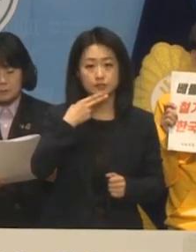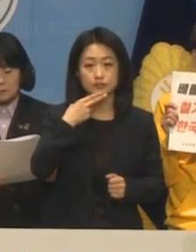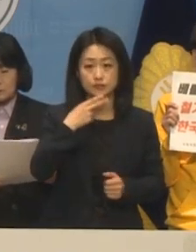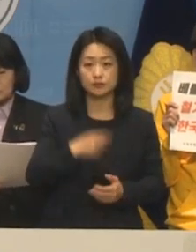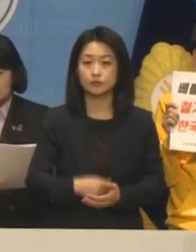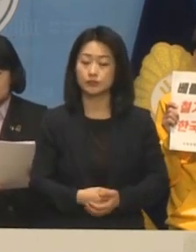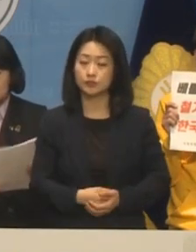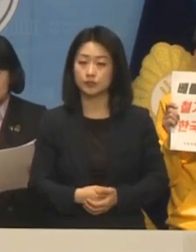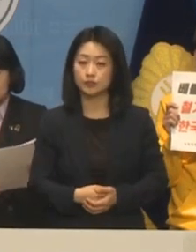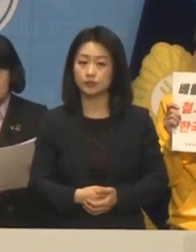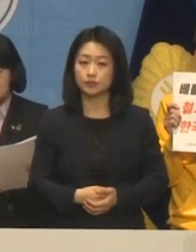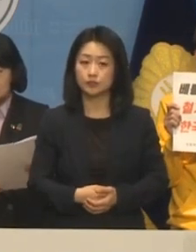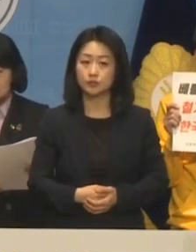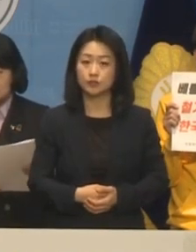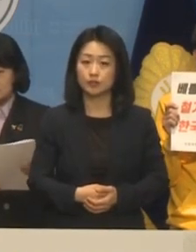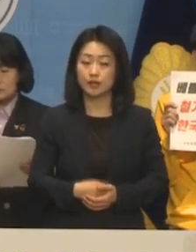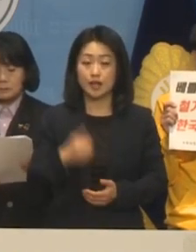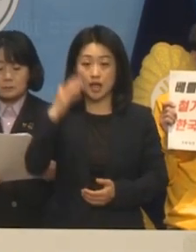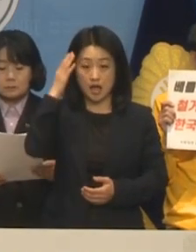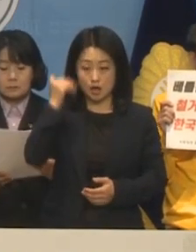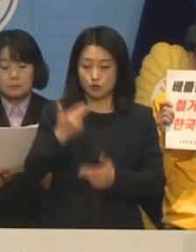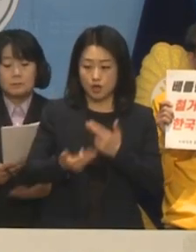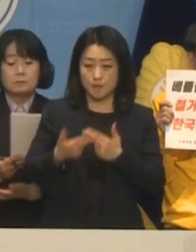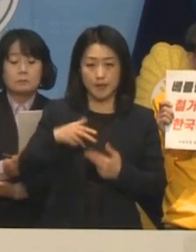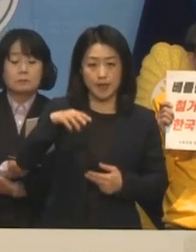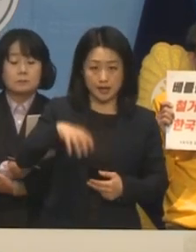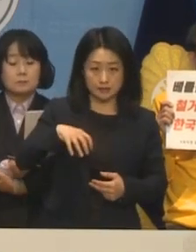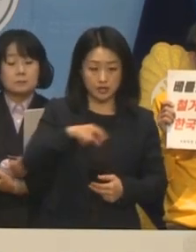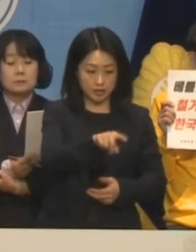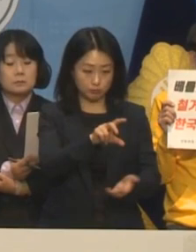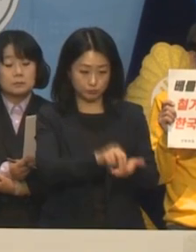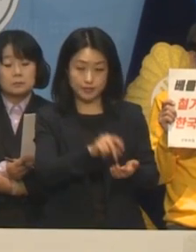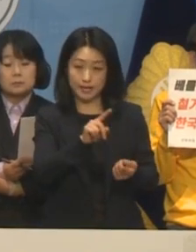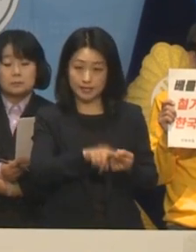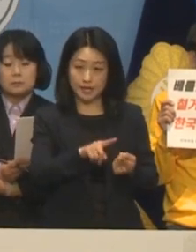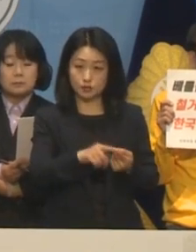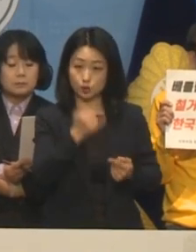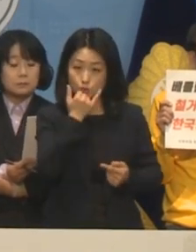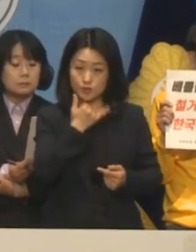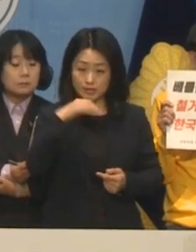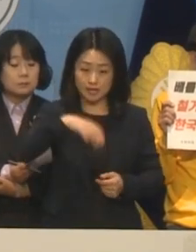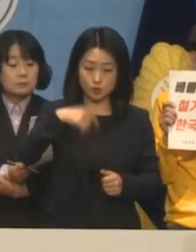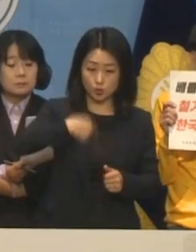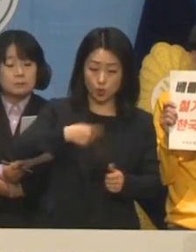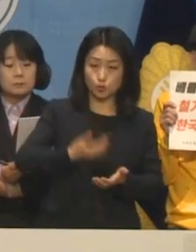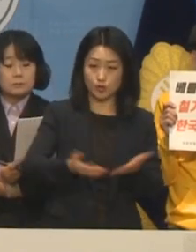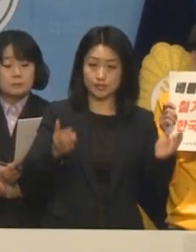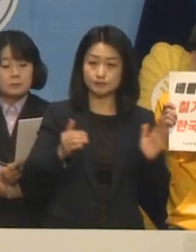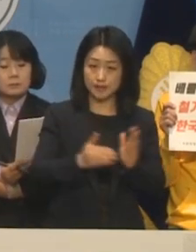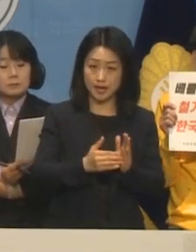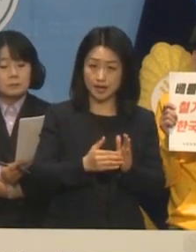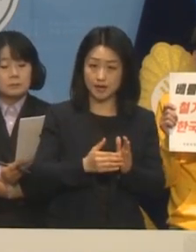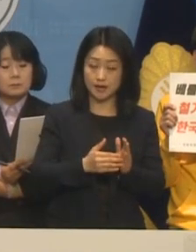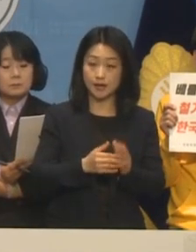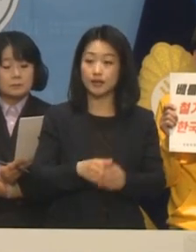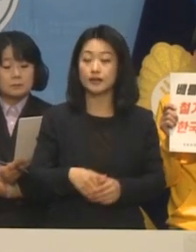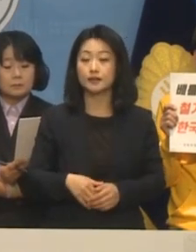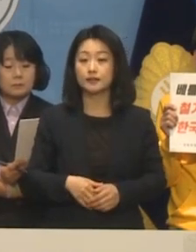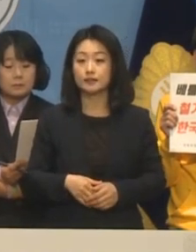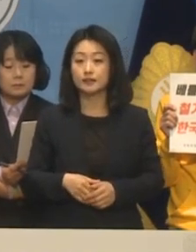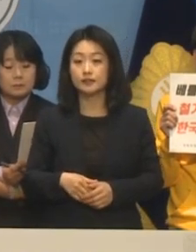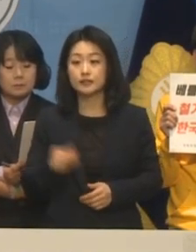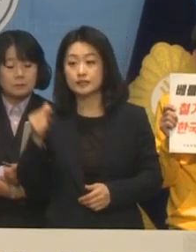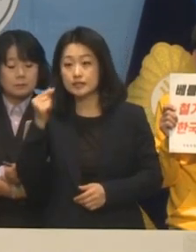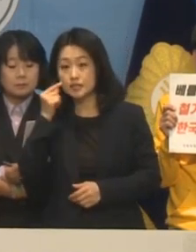않습니다. 유일하게 코리아 협의회가 이 문제들을 독일에서 교육하기 시작했습니다. 일본 정부는